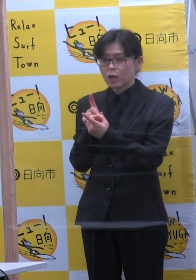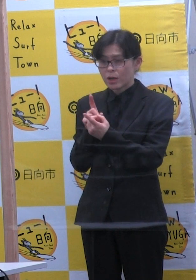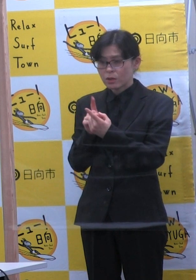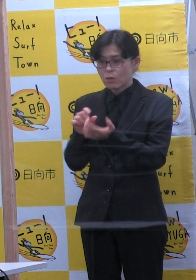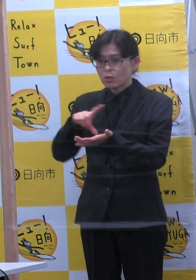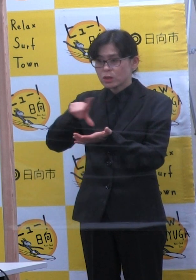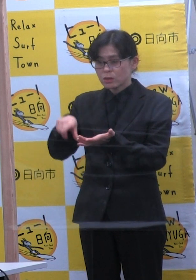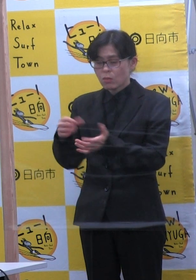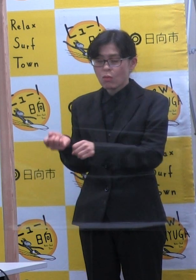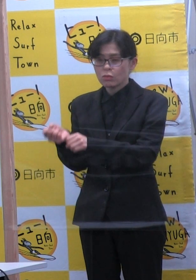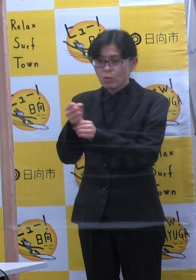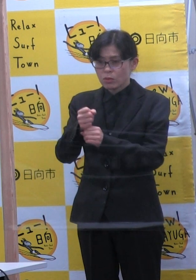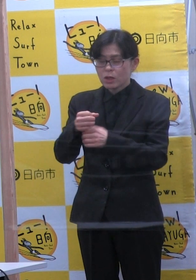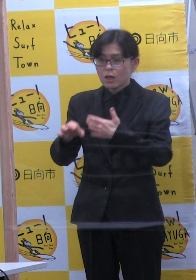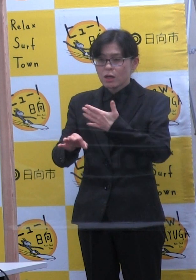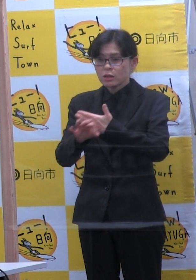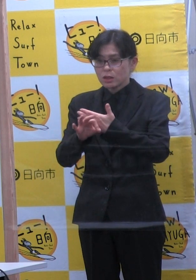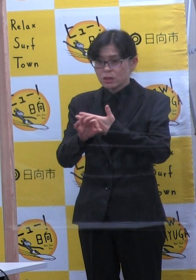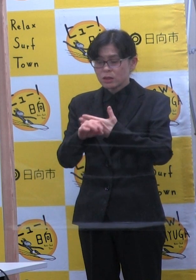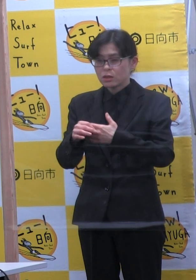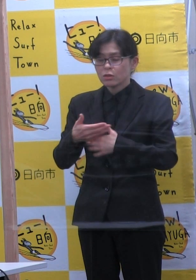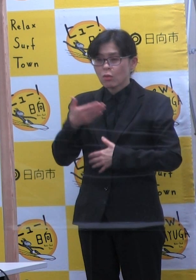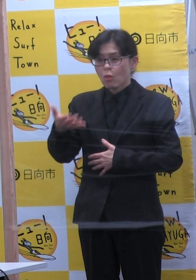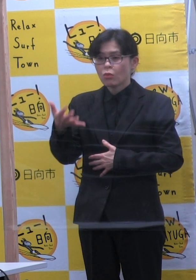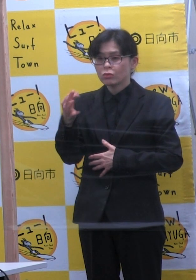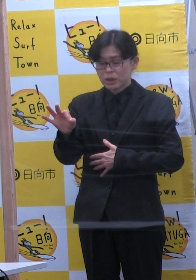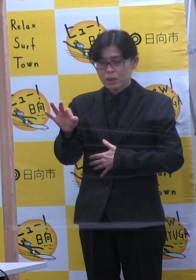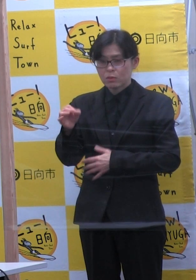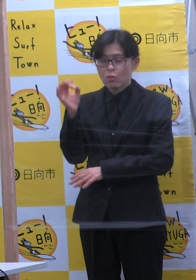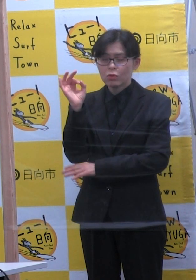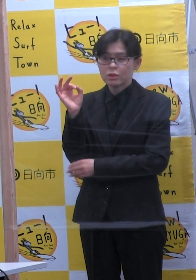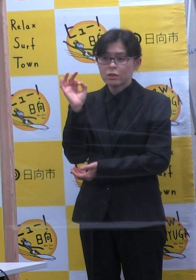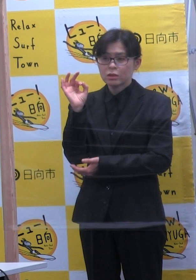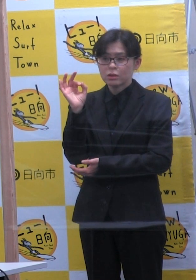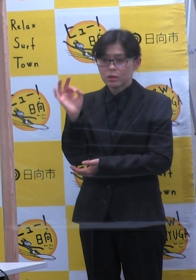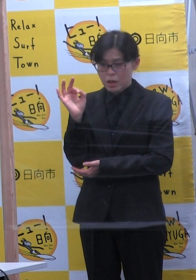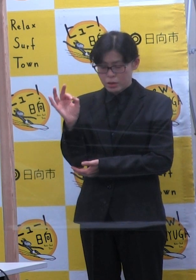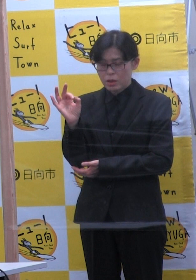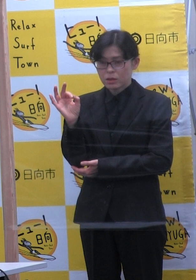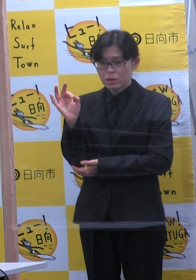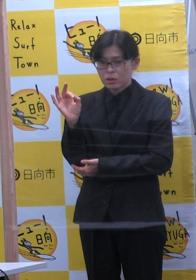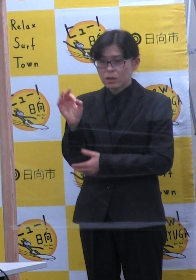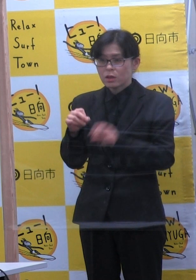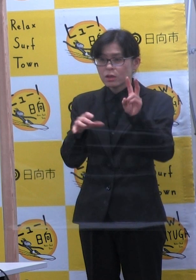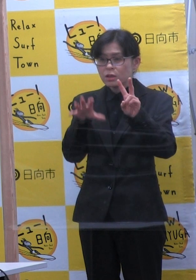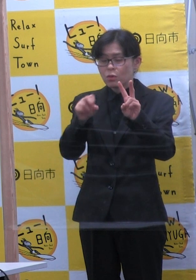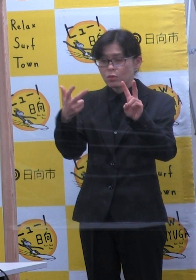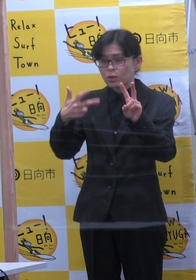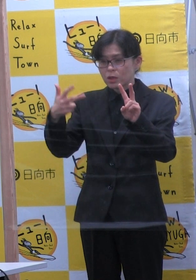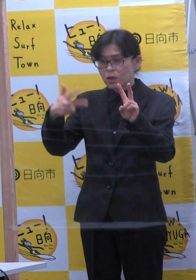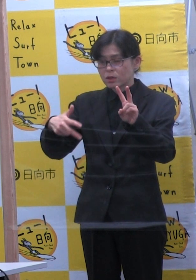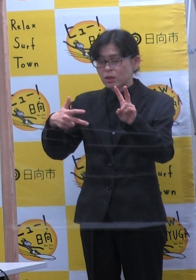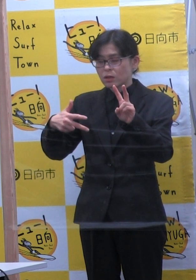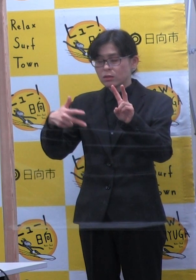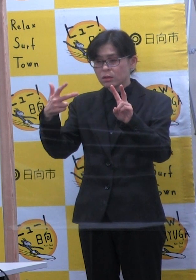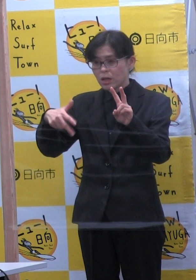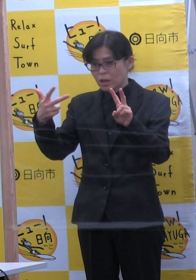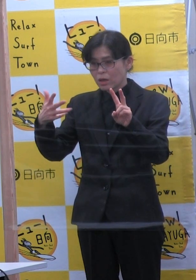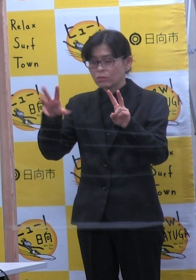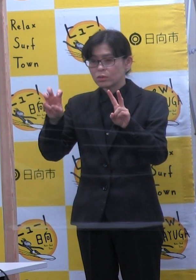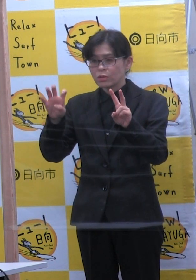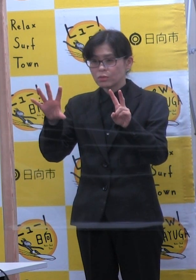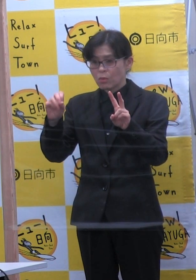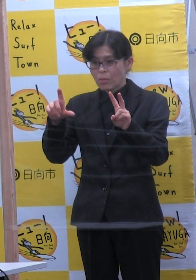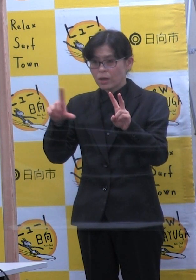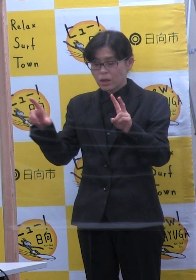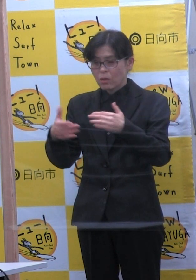地方創生臨時交付金等を財源に総額2億7734万円を